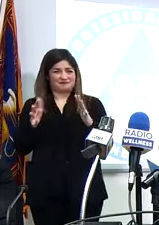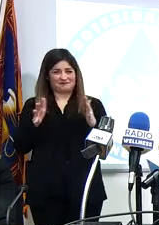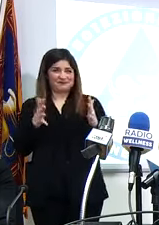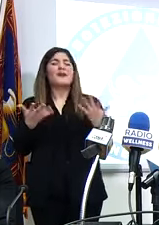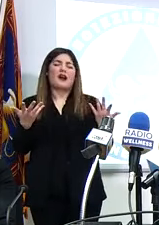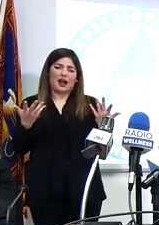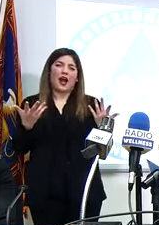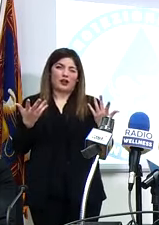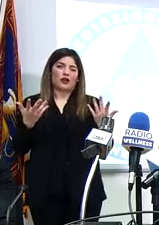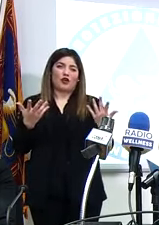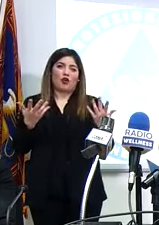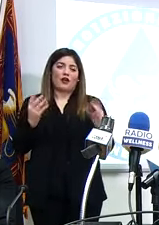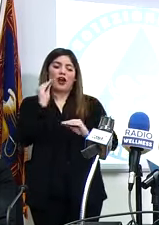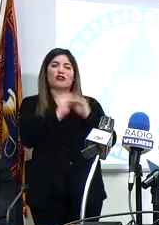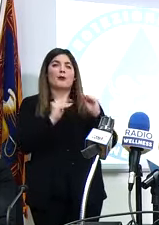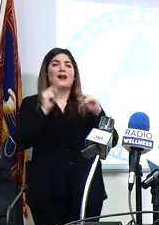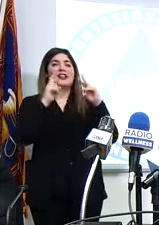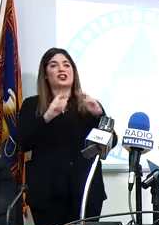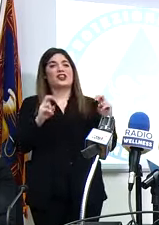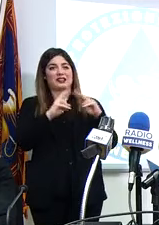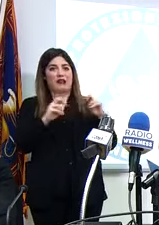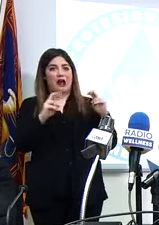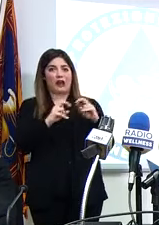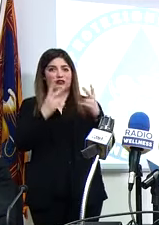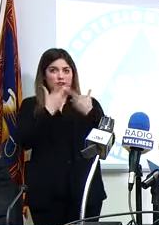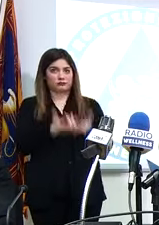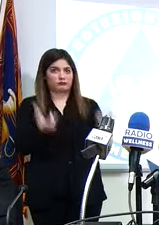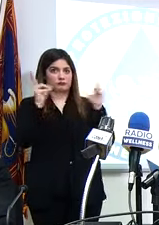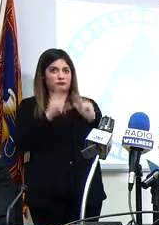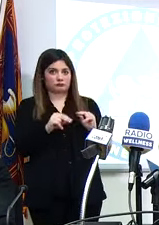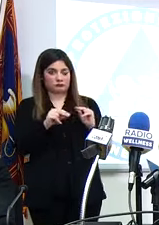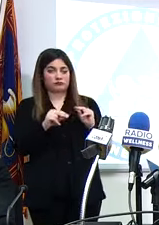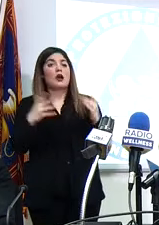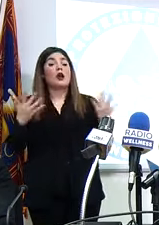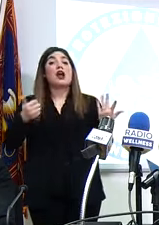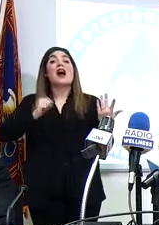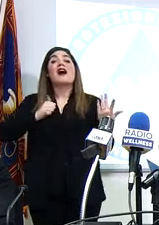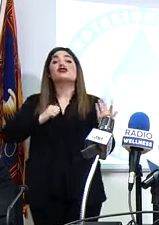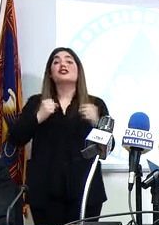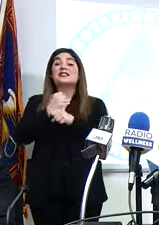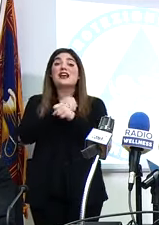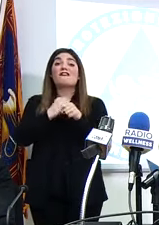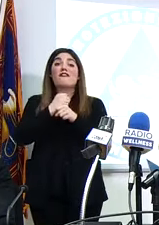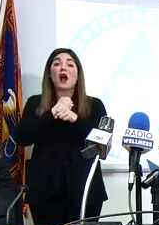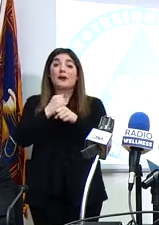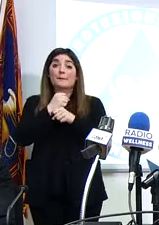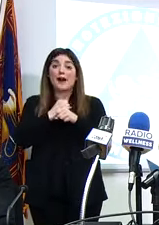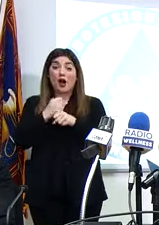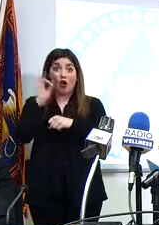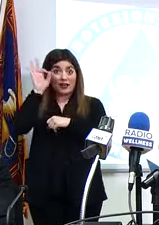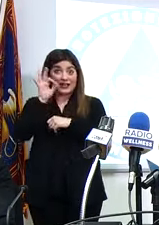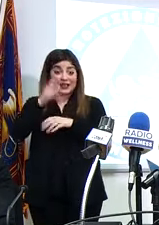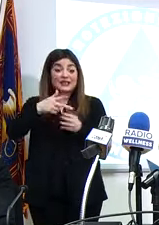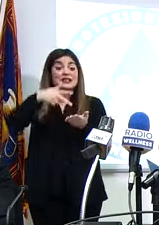un implemento di indagine. Perché l'Agenzia del Farmaco inglese l'ha